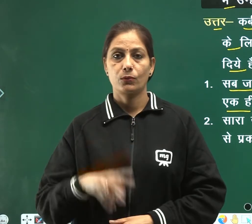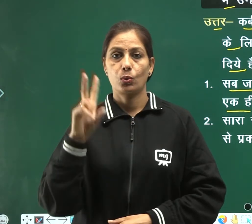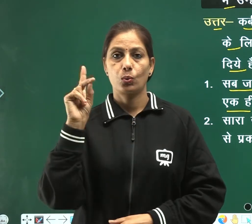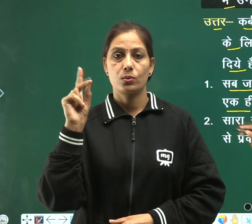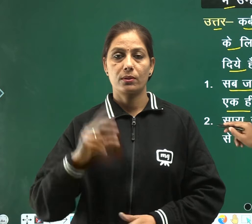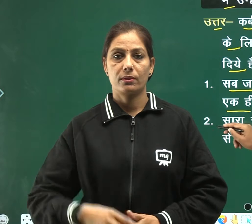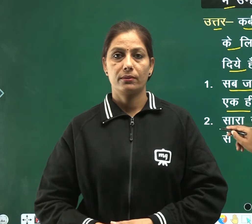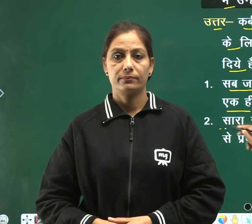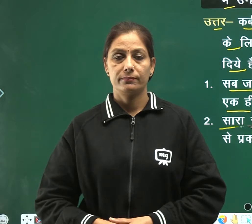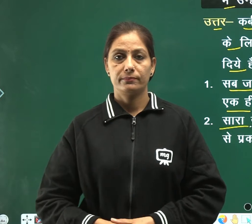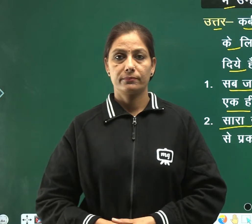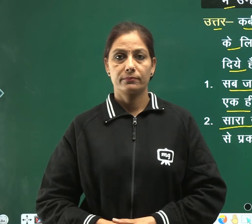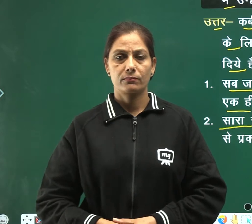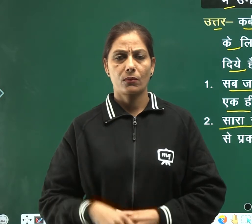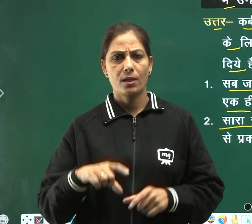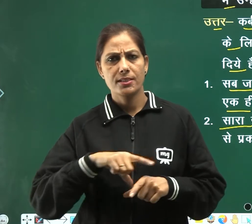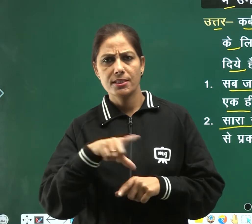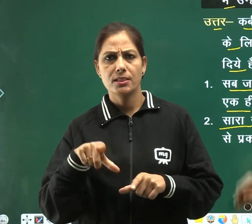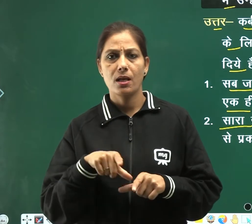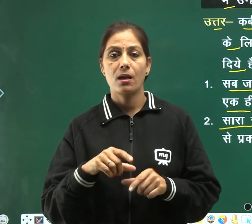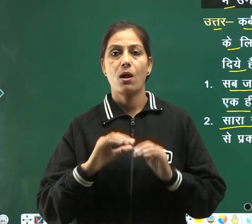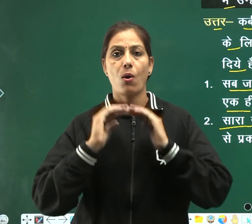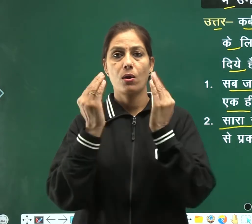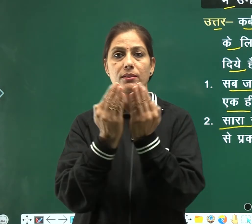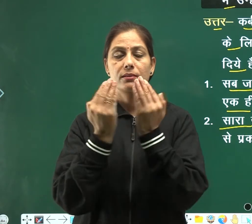दूसरा, सारा जगत